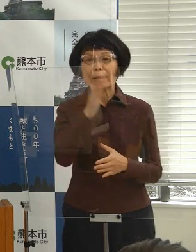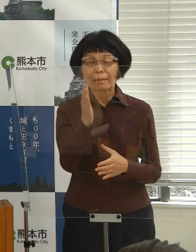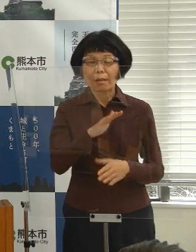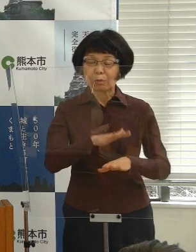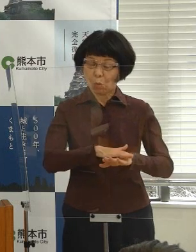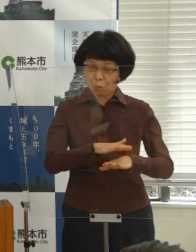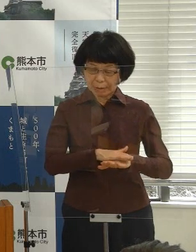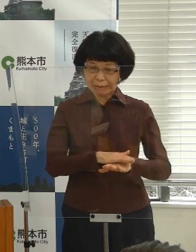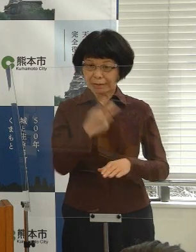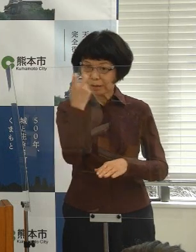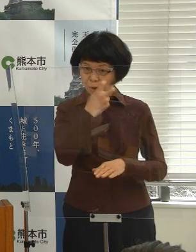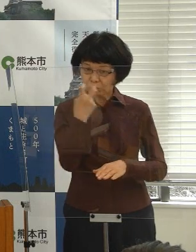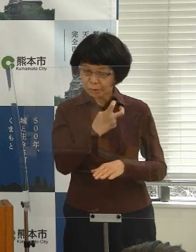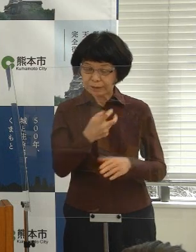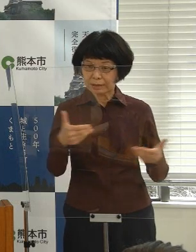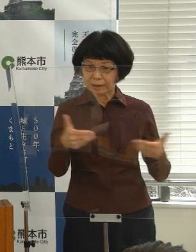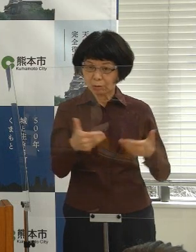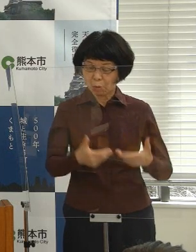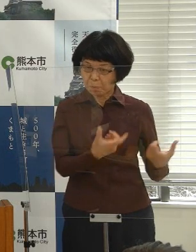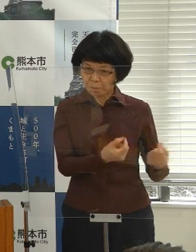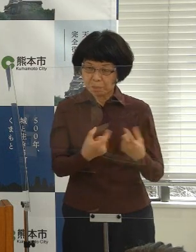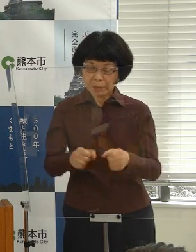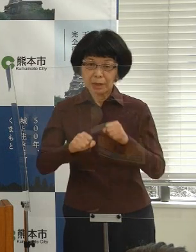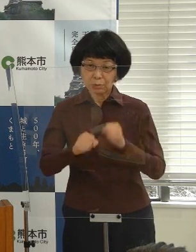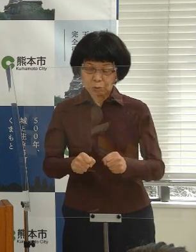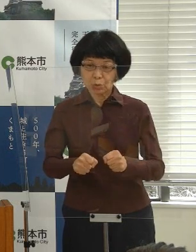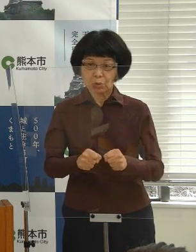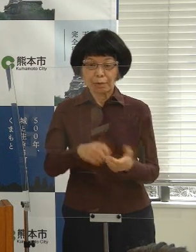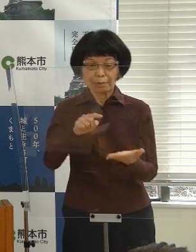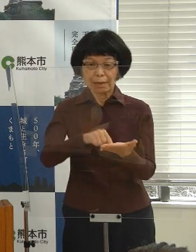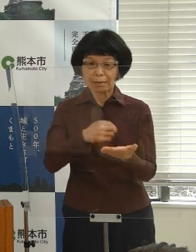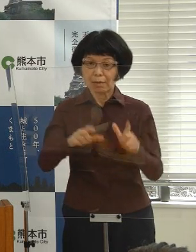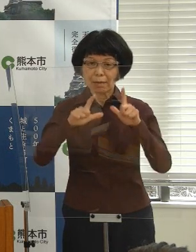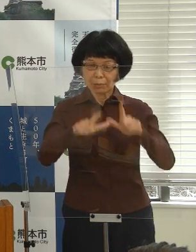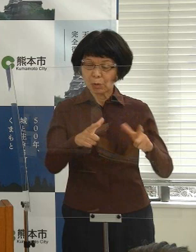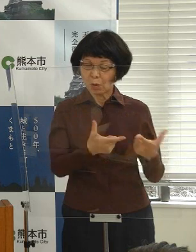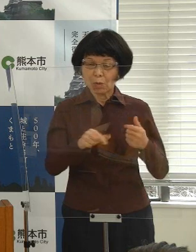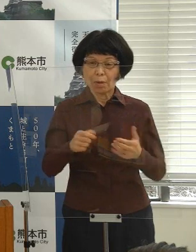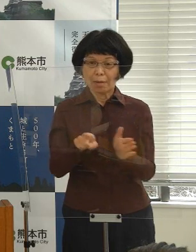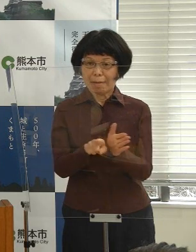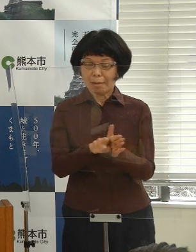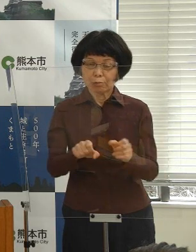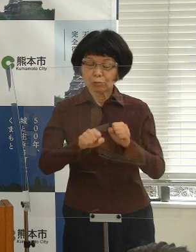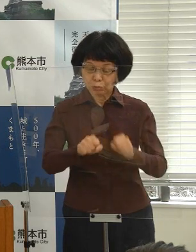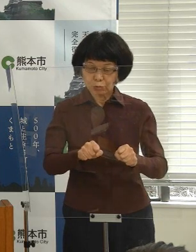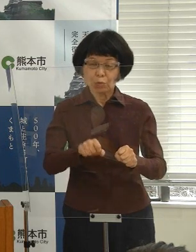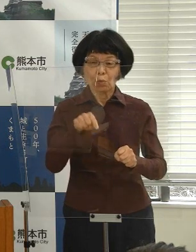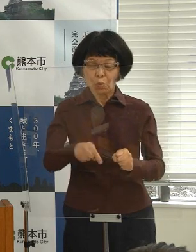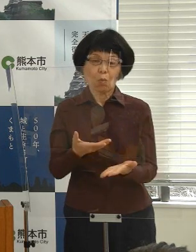徹底や開票事務の迅速化を強く要請したところであります。